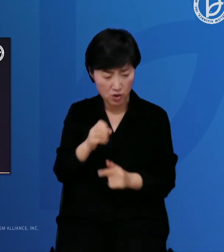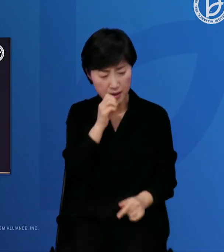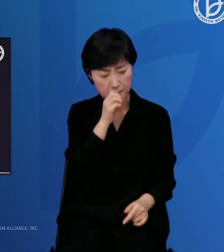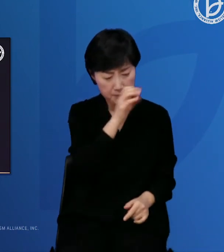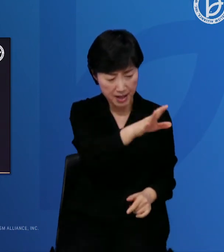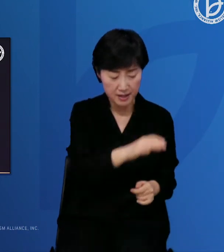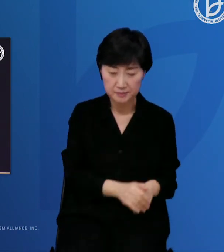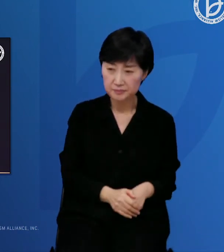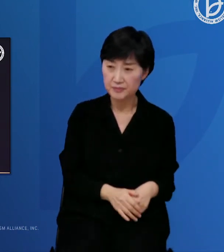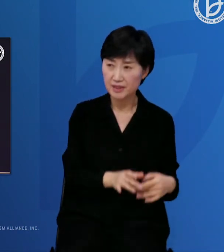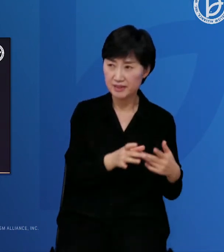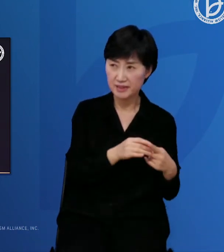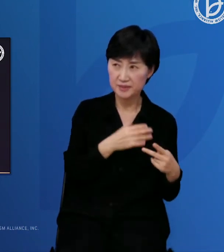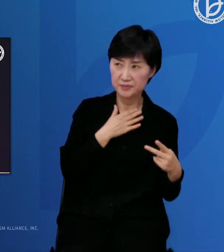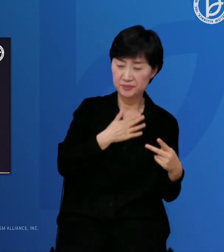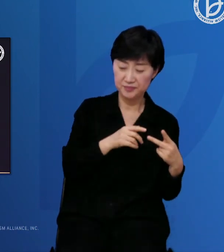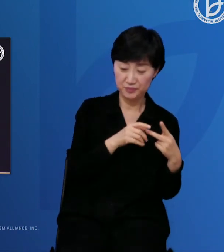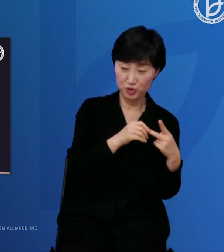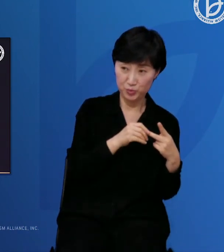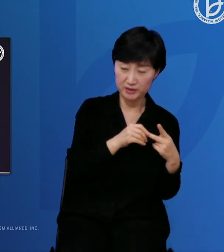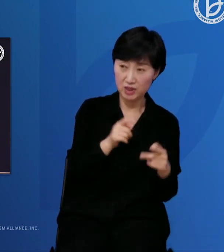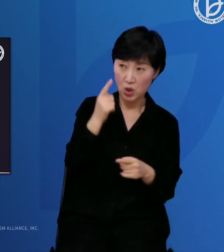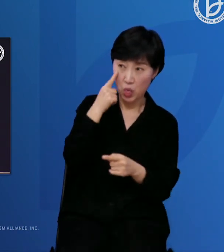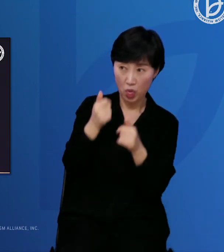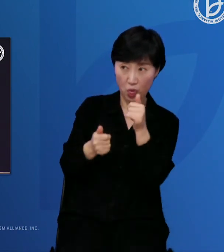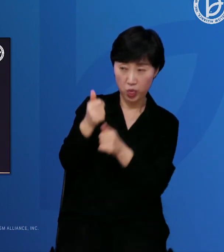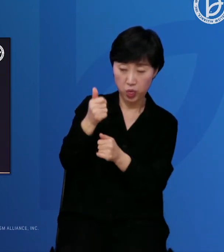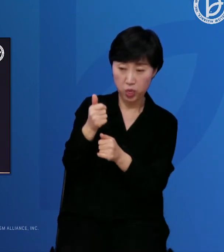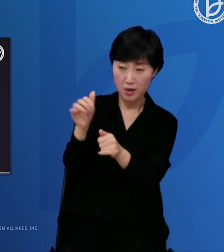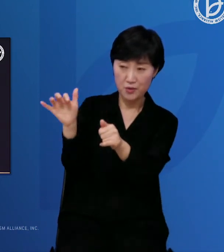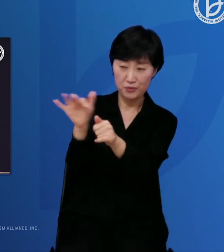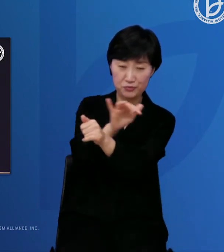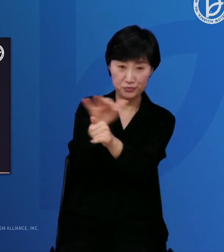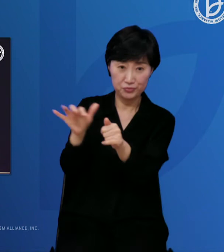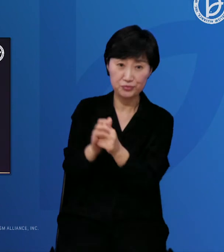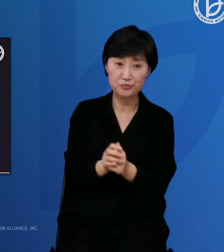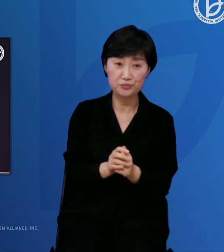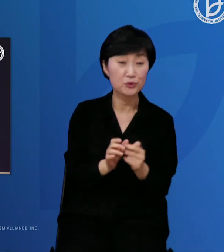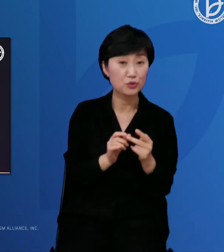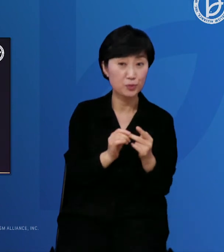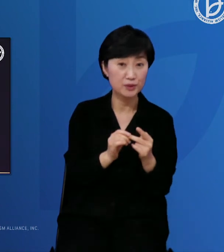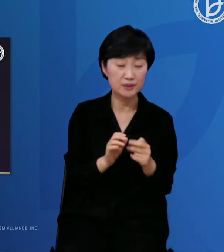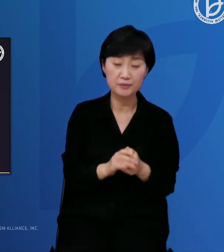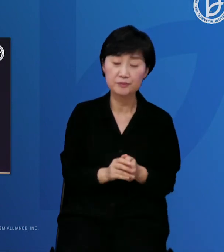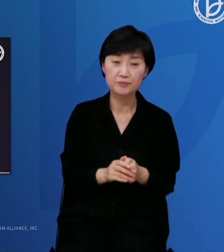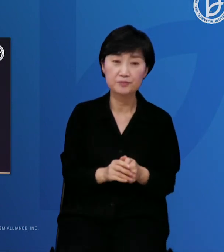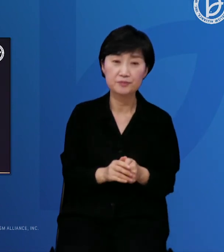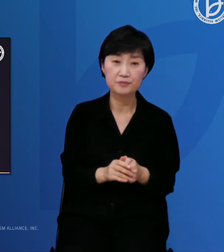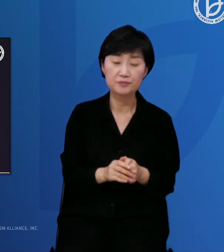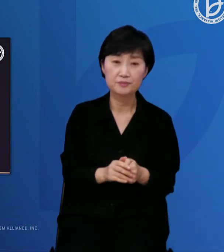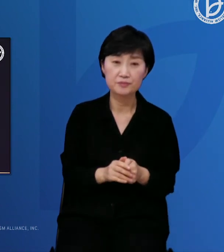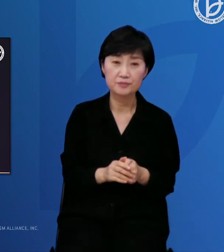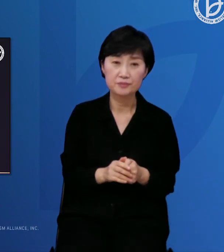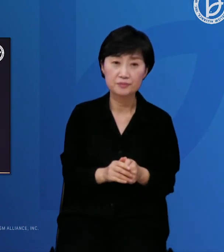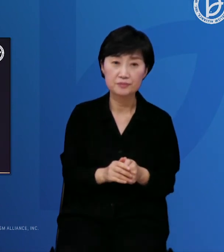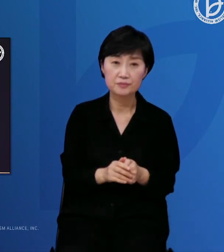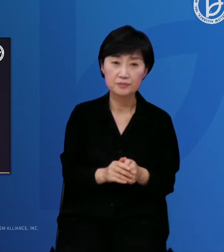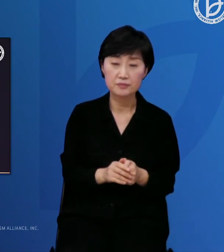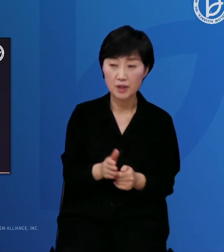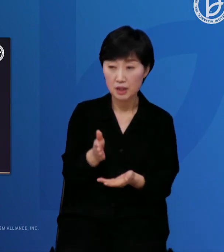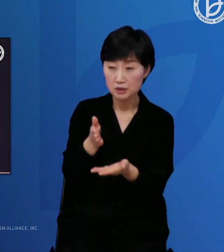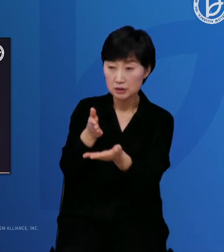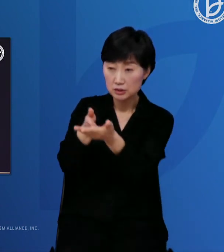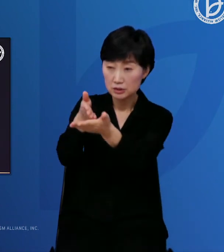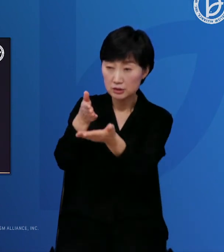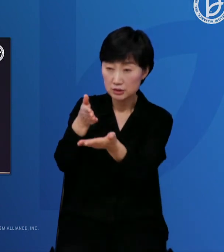shall not live by bread alone, but by every word that comes from the mouth of God, then the devil moves on to the next test. 시험 걸 때마다